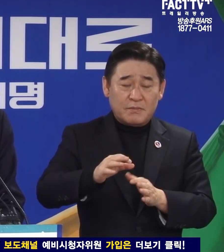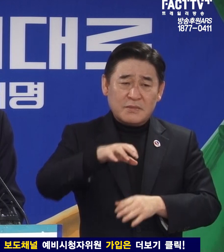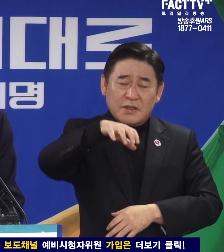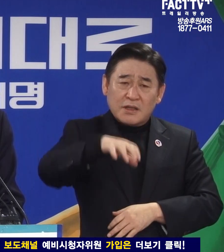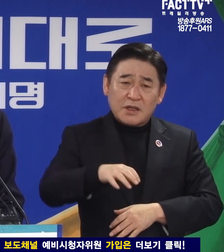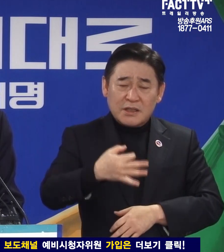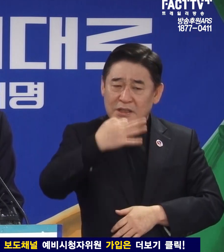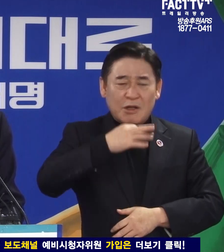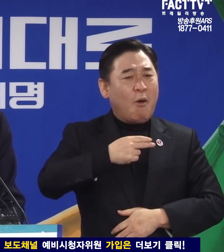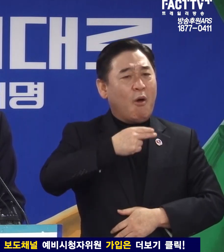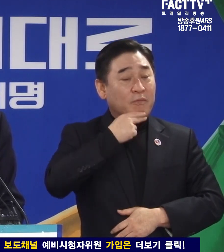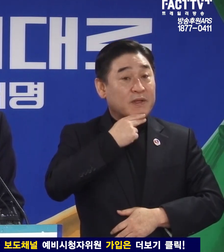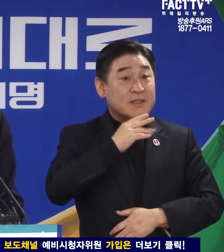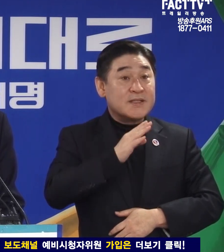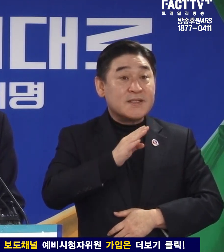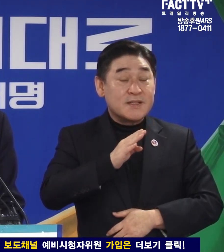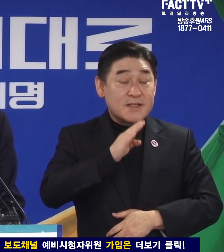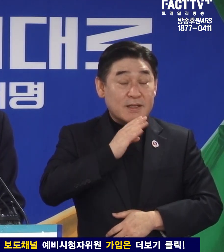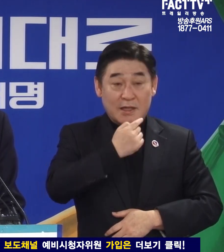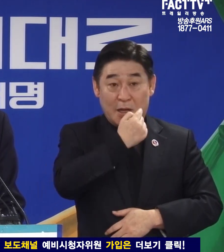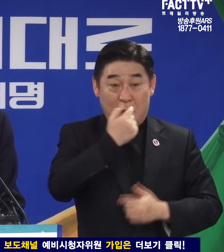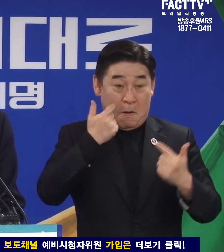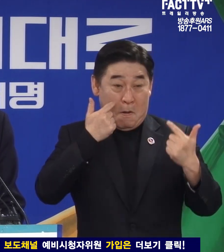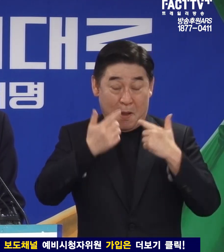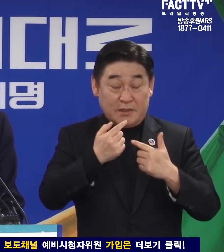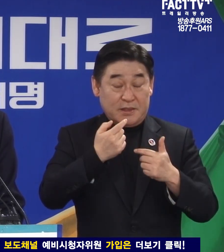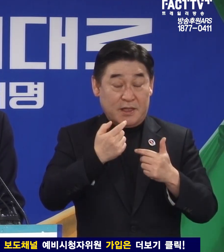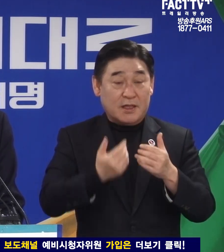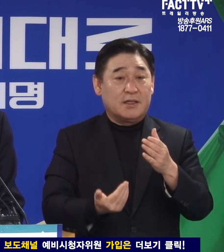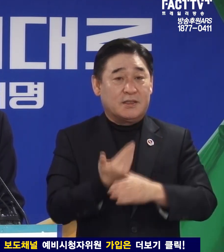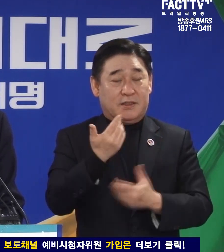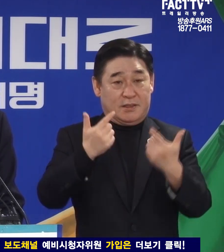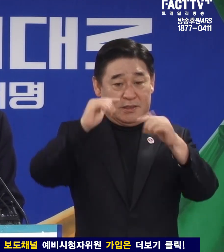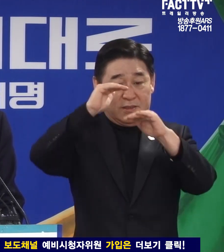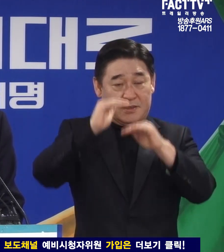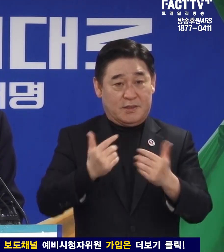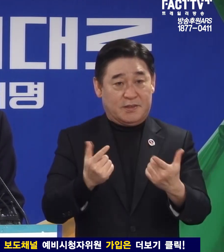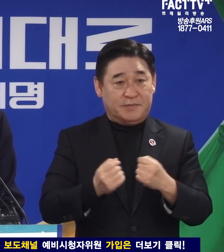아무런 이득을 취한 것이 없다는 사실이 확실하게 드러난 것입니다.